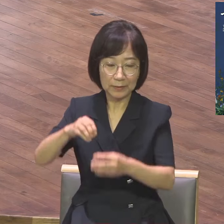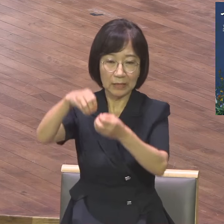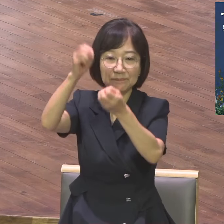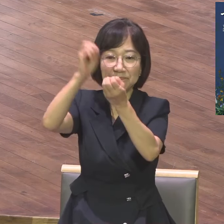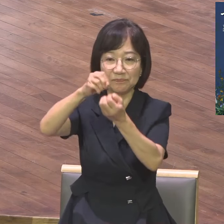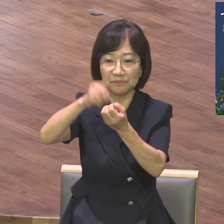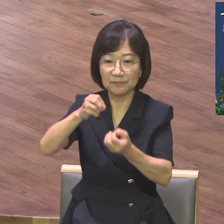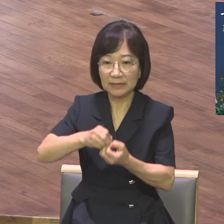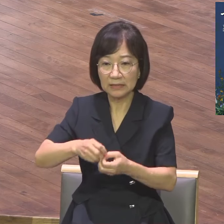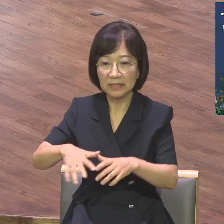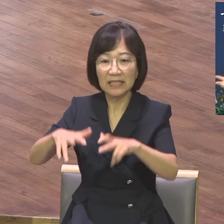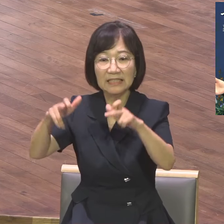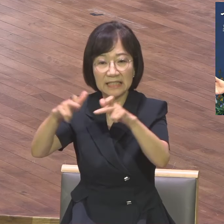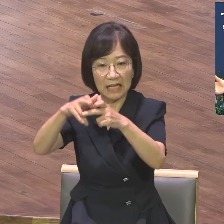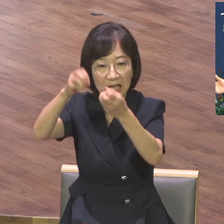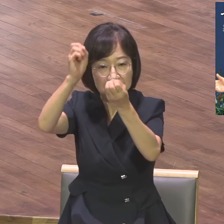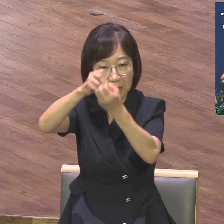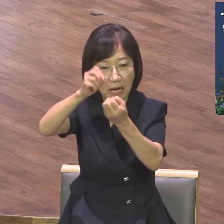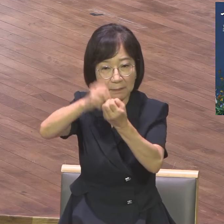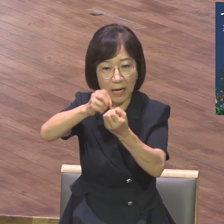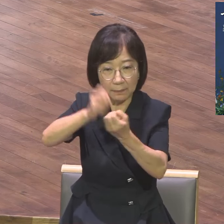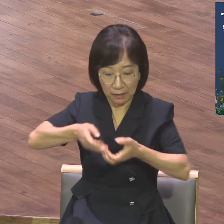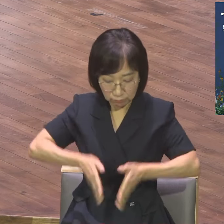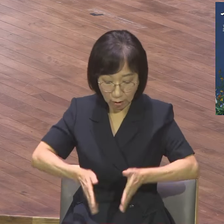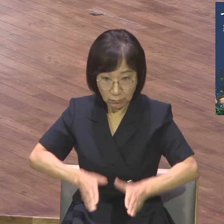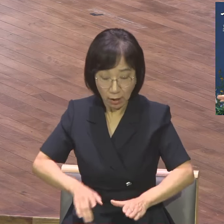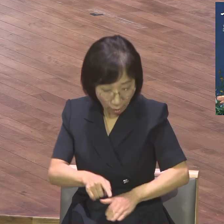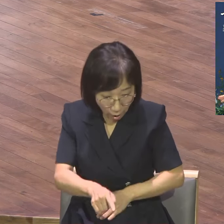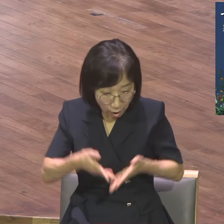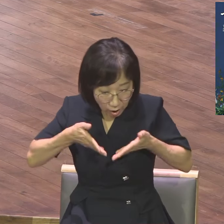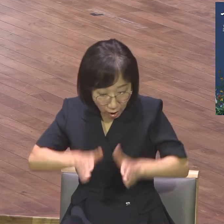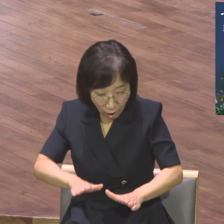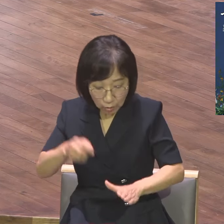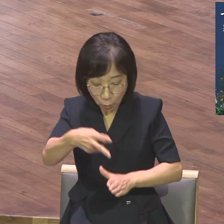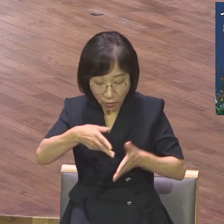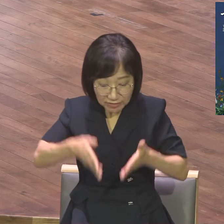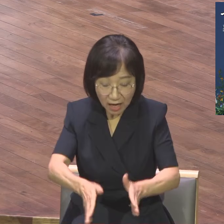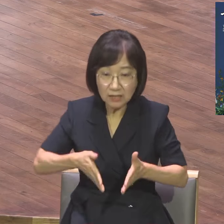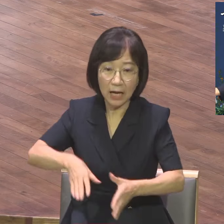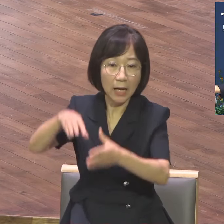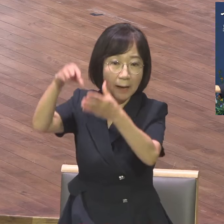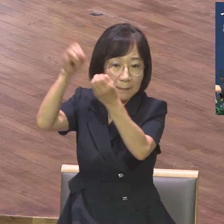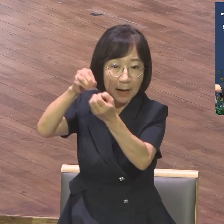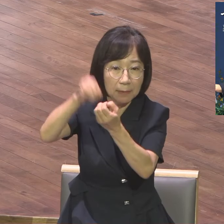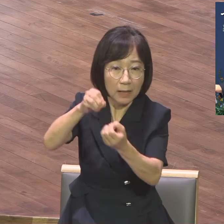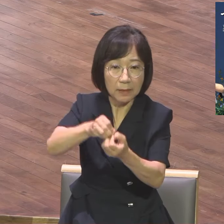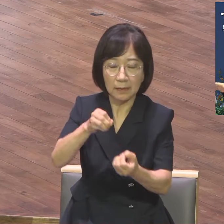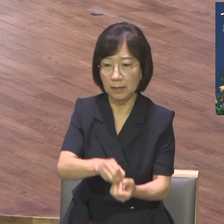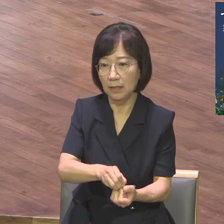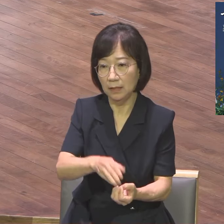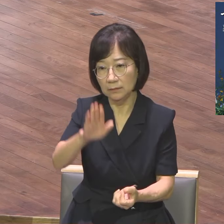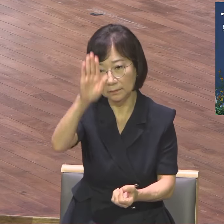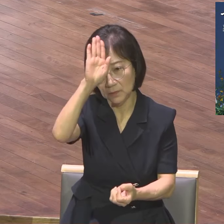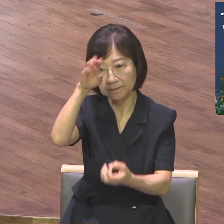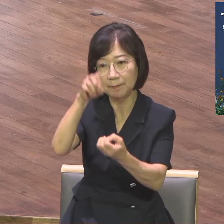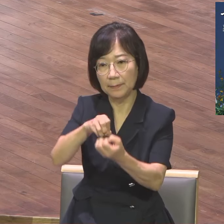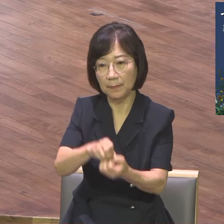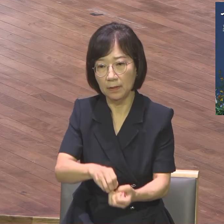낳아 후손들까지 자기가 난 아이는 말 것도 없고 그 자식까지